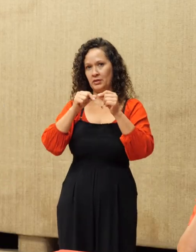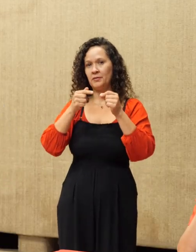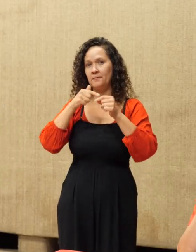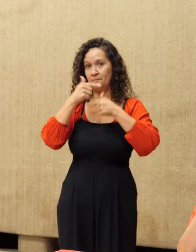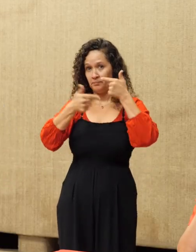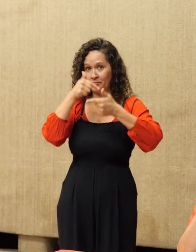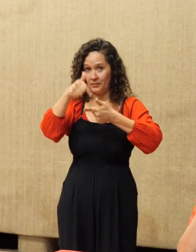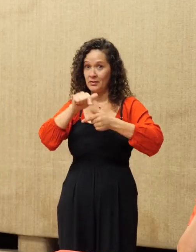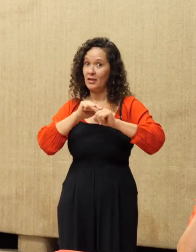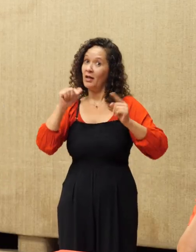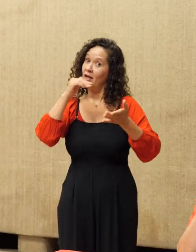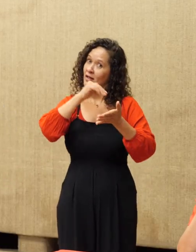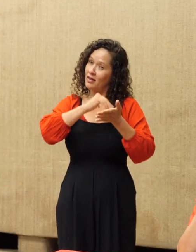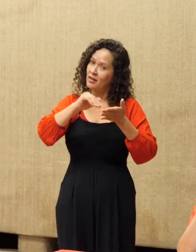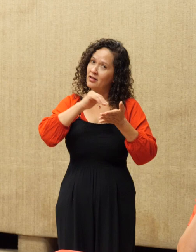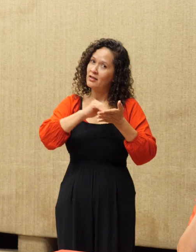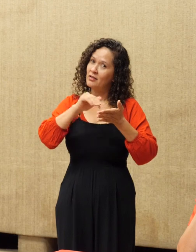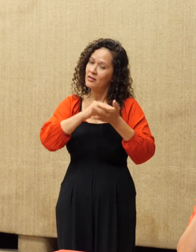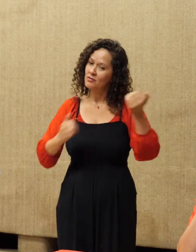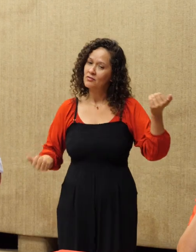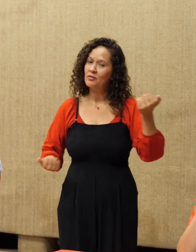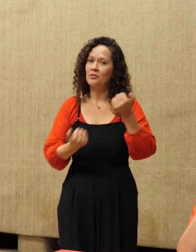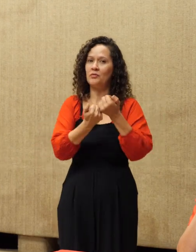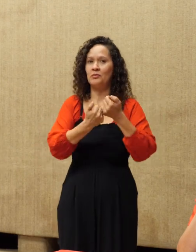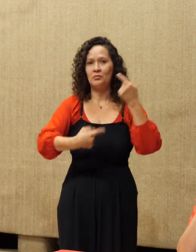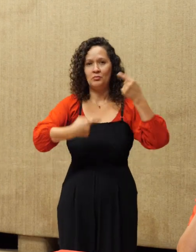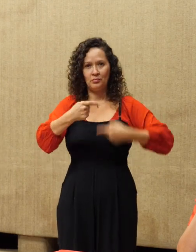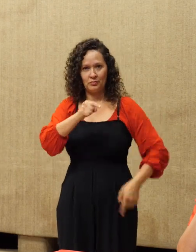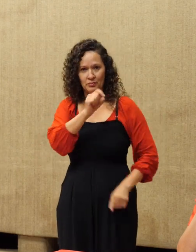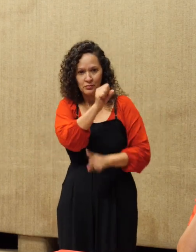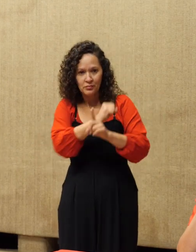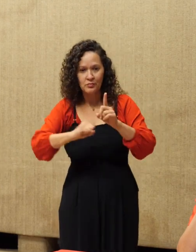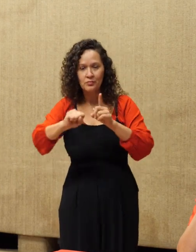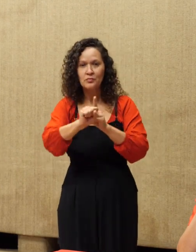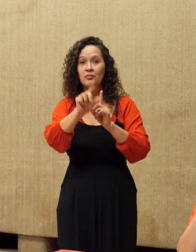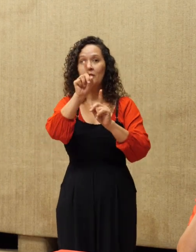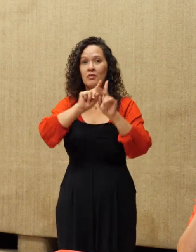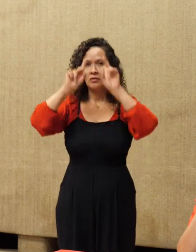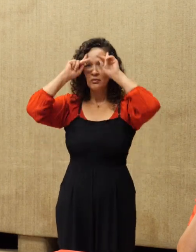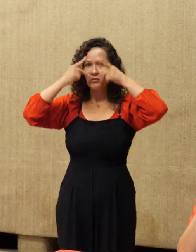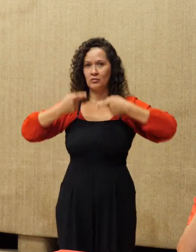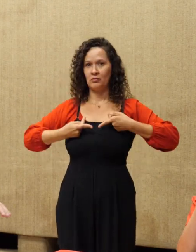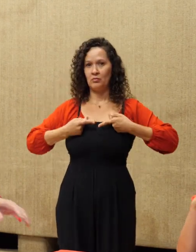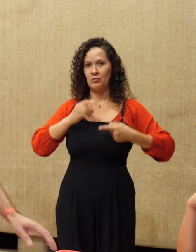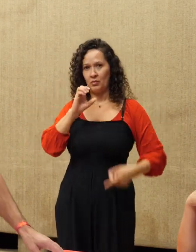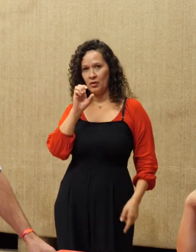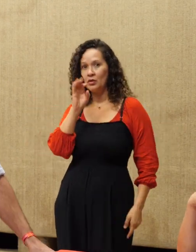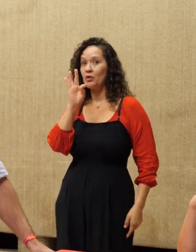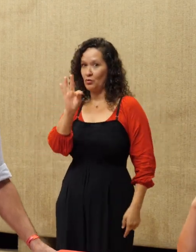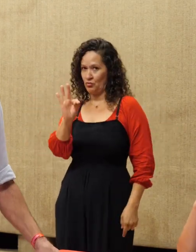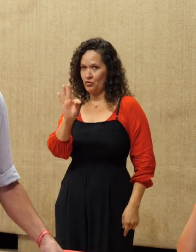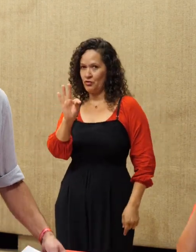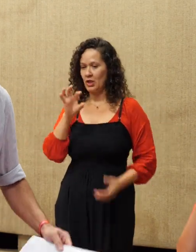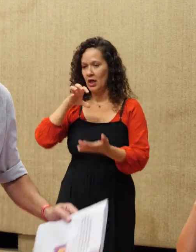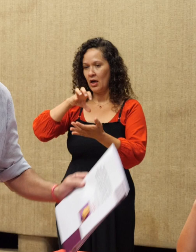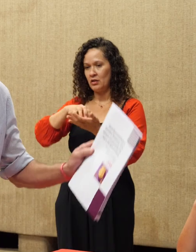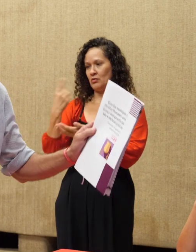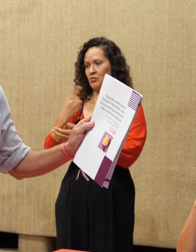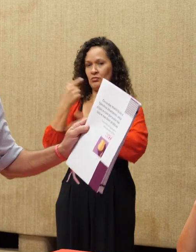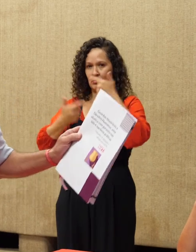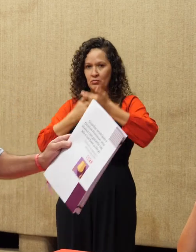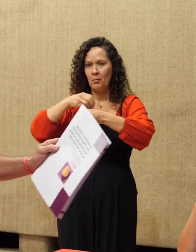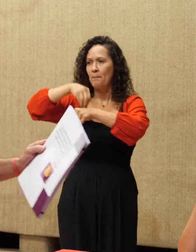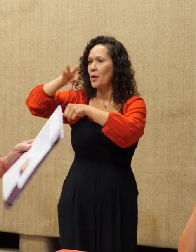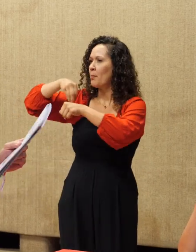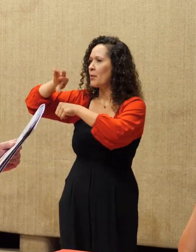sou secretário adjunto de Políticas Sociais e Direitos Humanos da Central Única dos Trabalhadores. Nós distribuímos